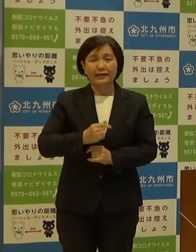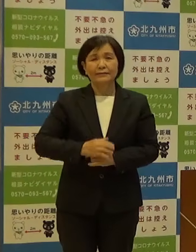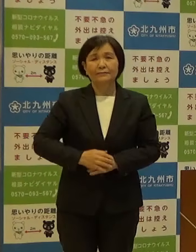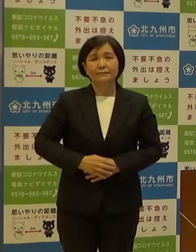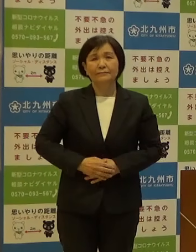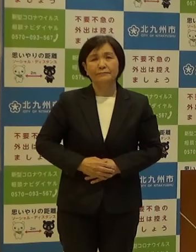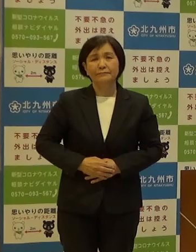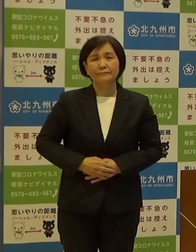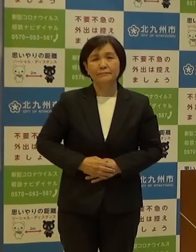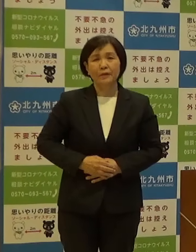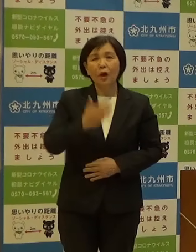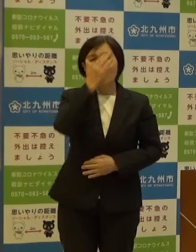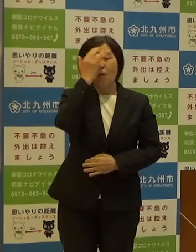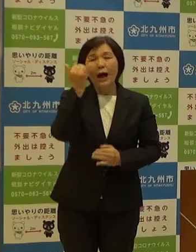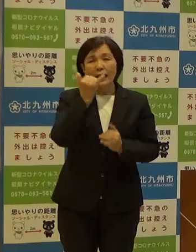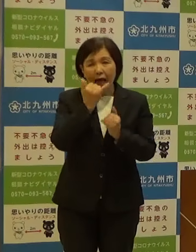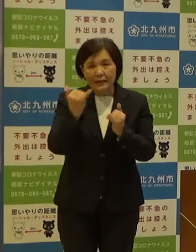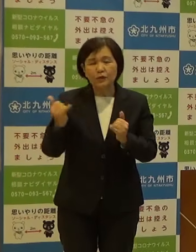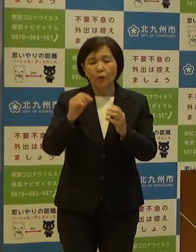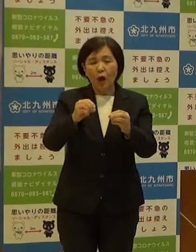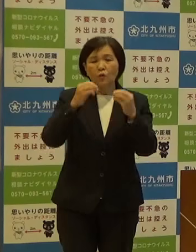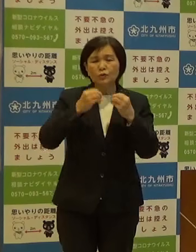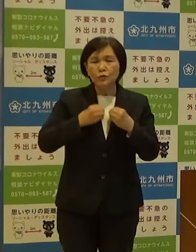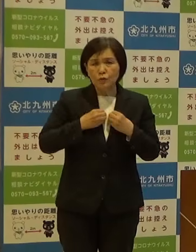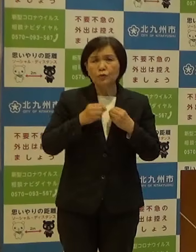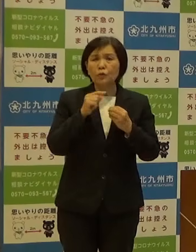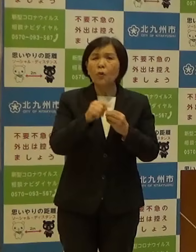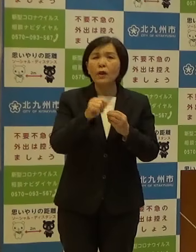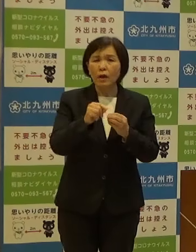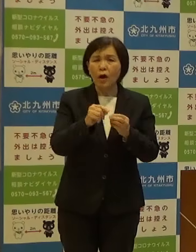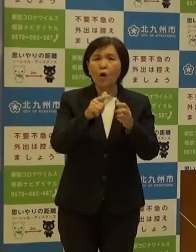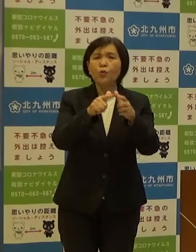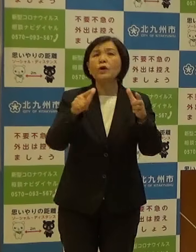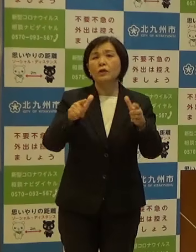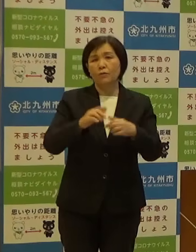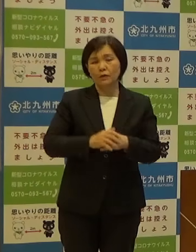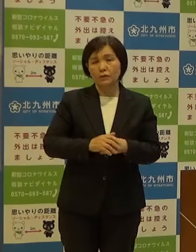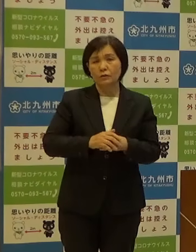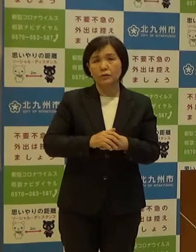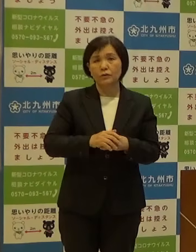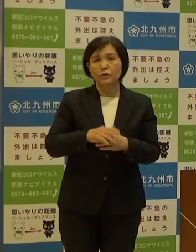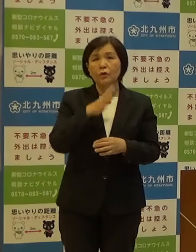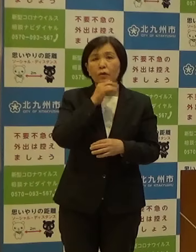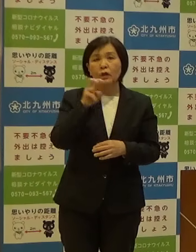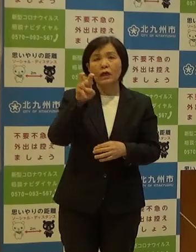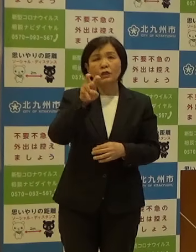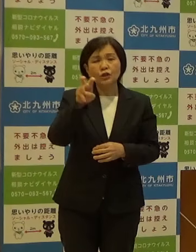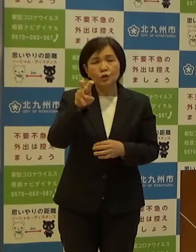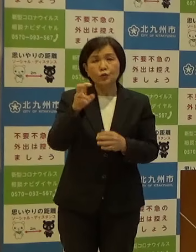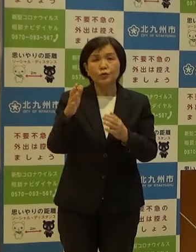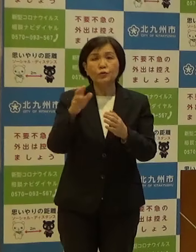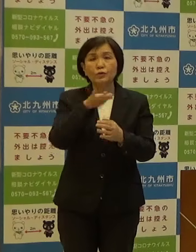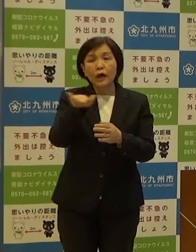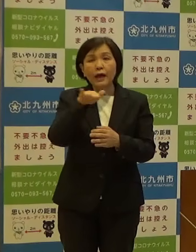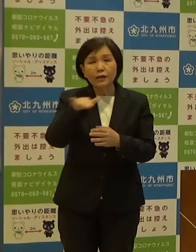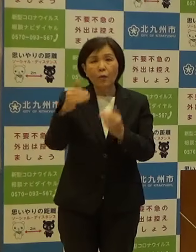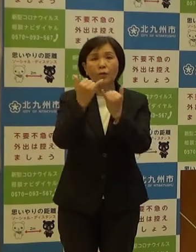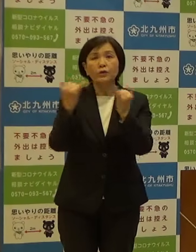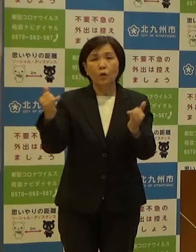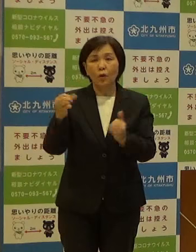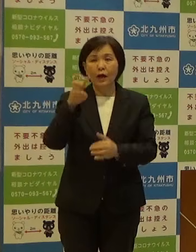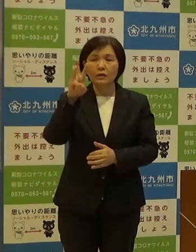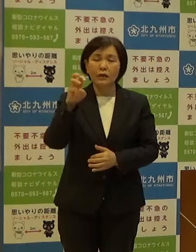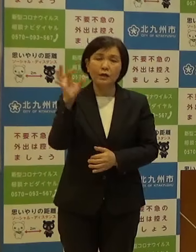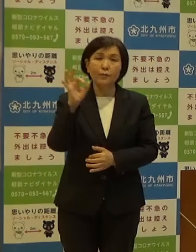若い世代の感染が増えております。20代までで行くと本市の場合 33% であります。30